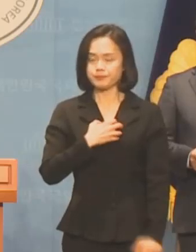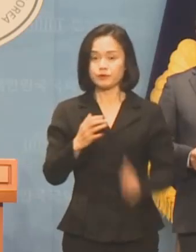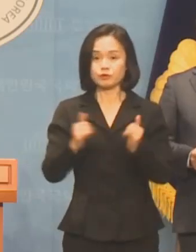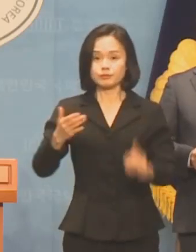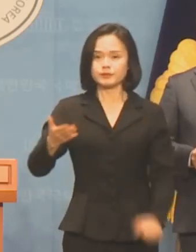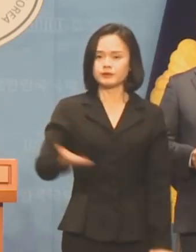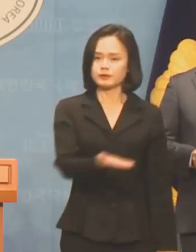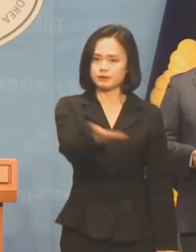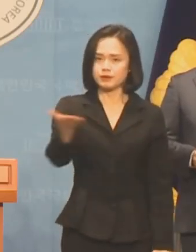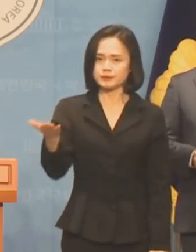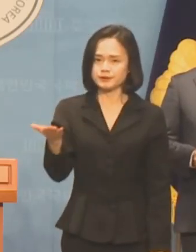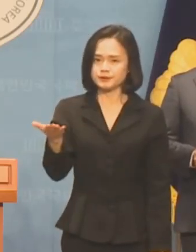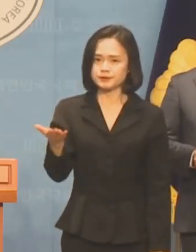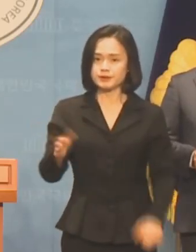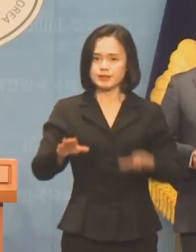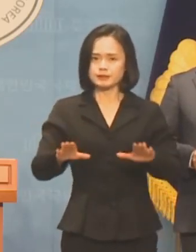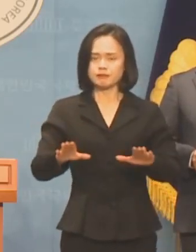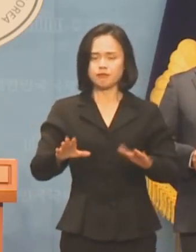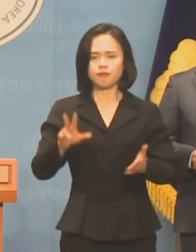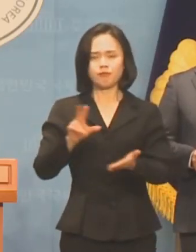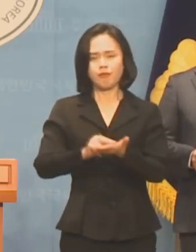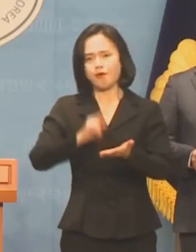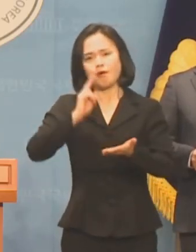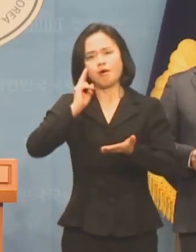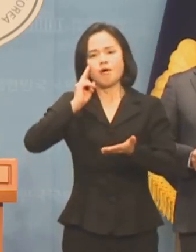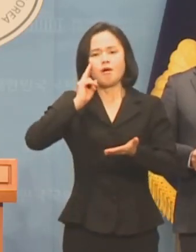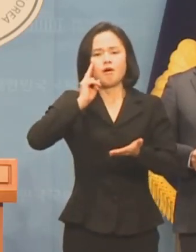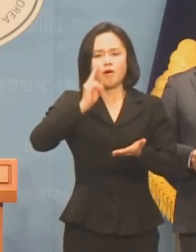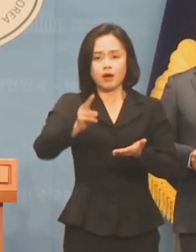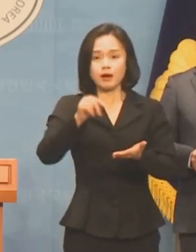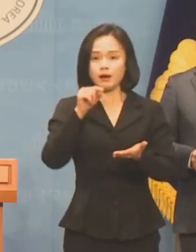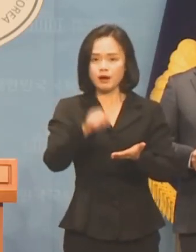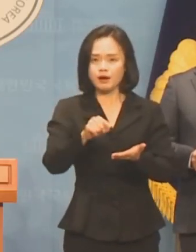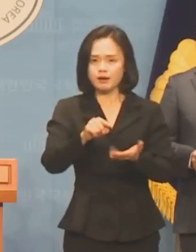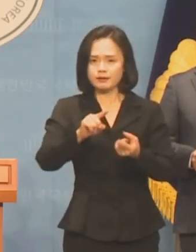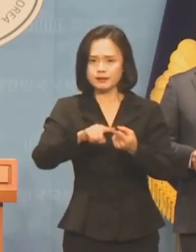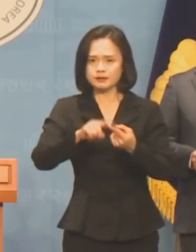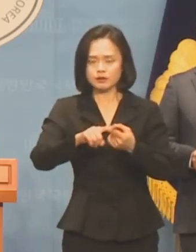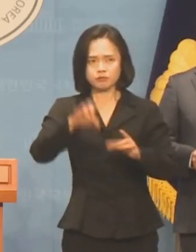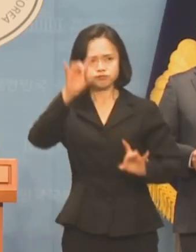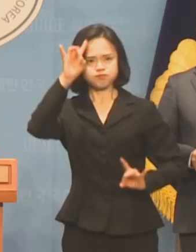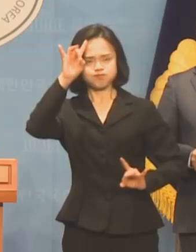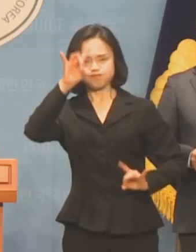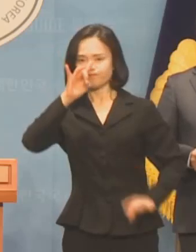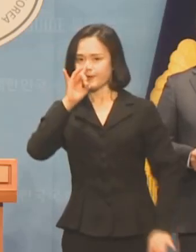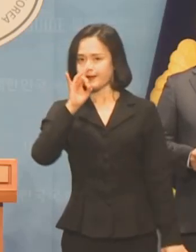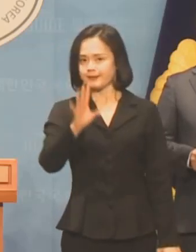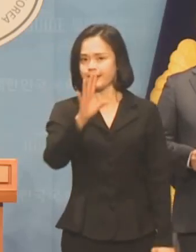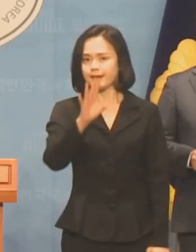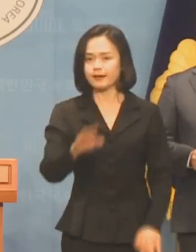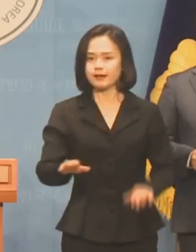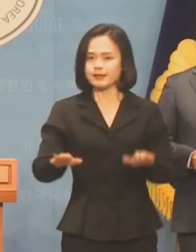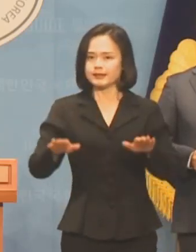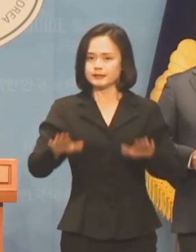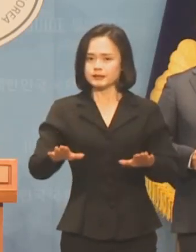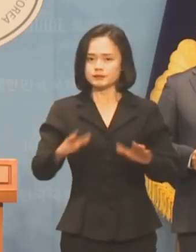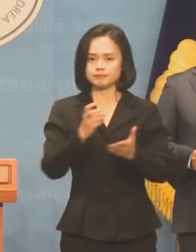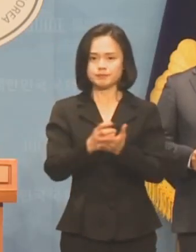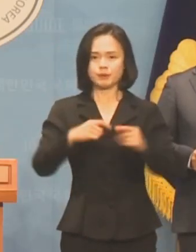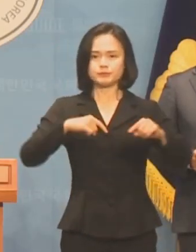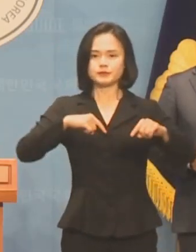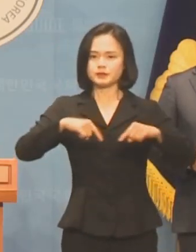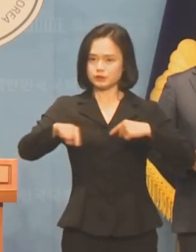여러분, 우리는 이 중대한 사안을 결코 좌시하지 않을 것입니다. 지금이야말로